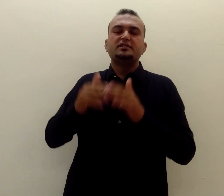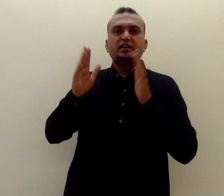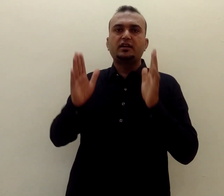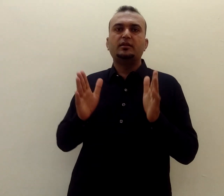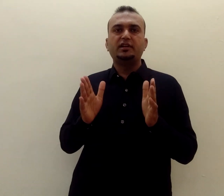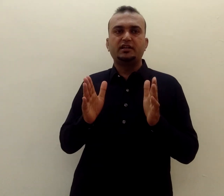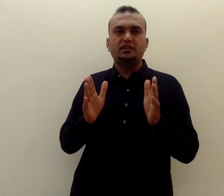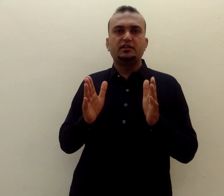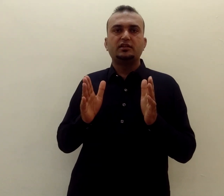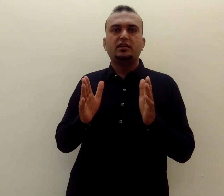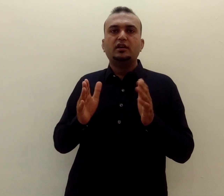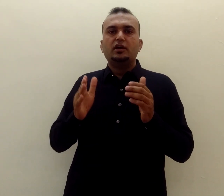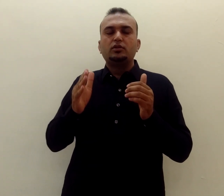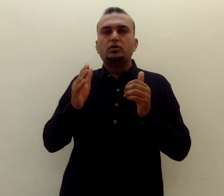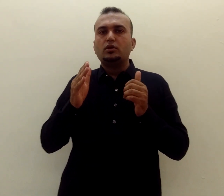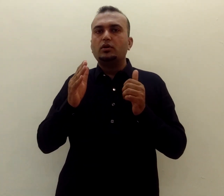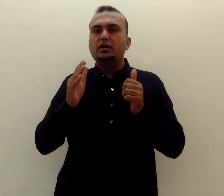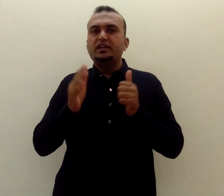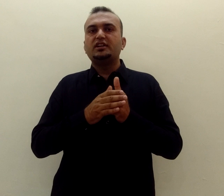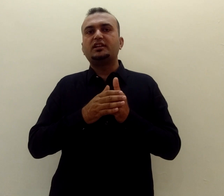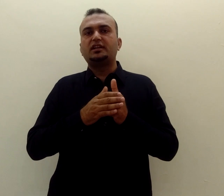सारे काम लेके चले, तो इंशाल्लाह ताला